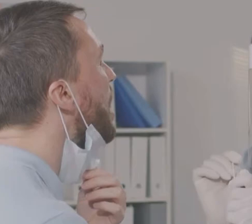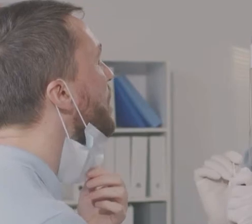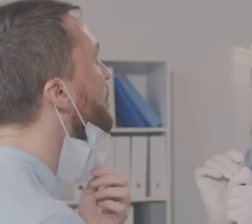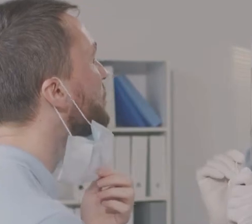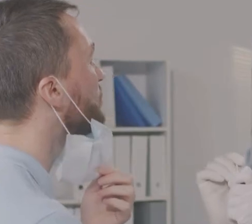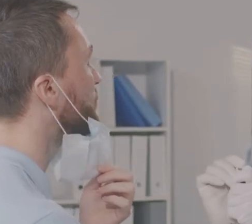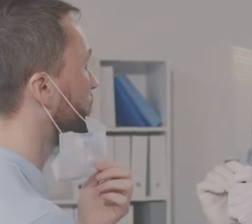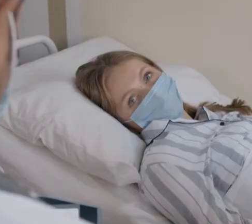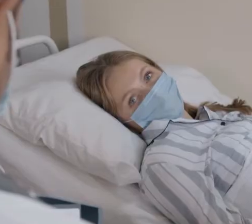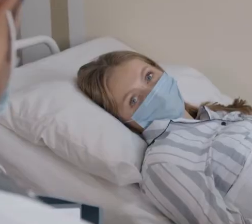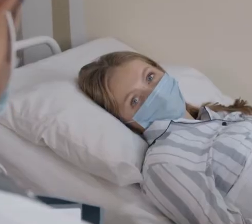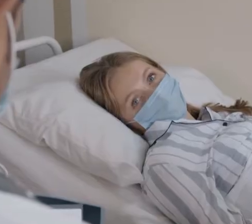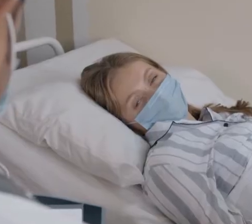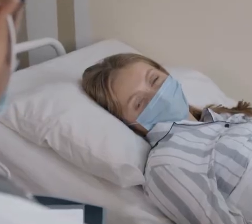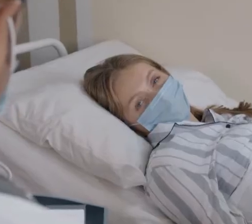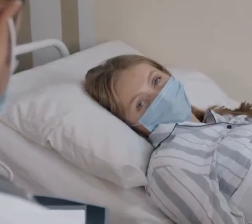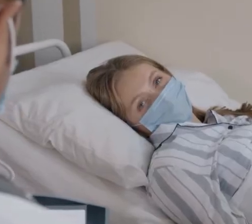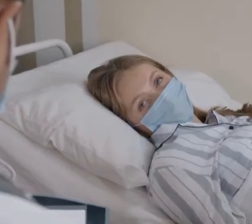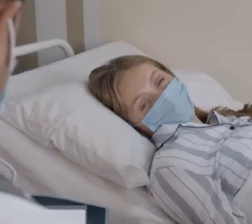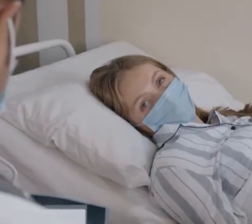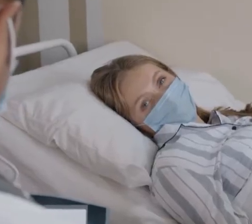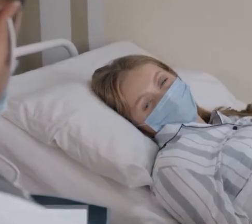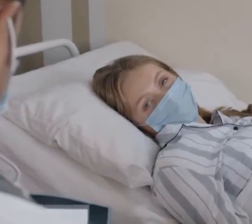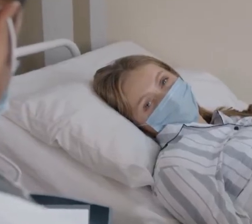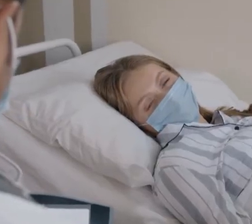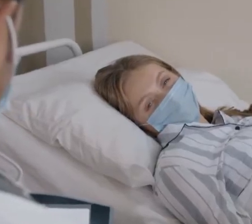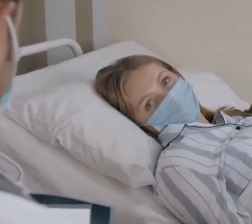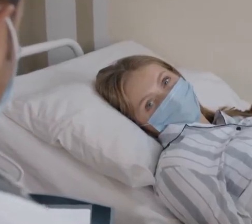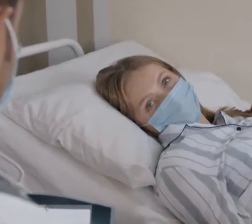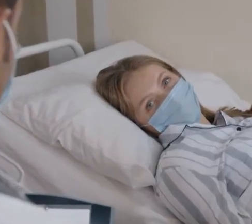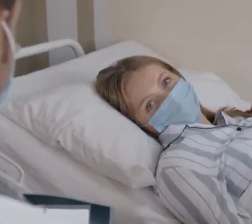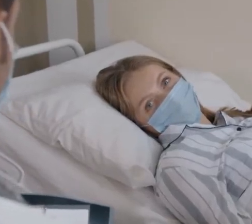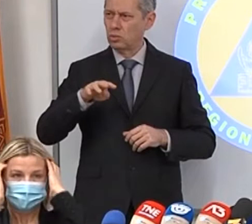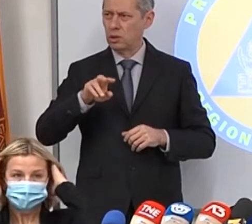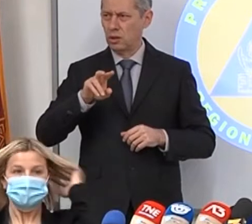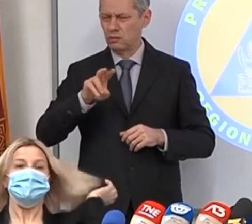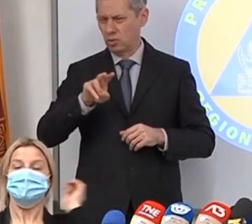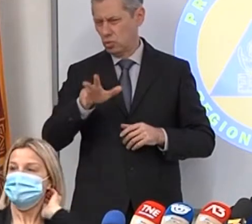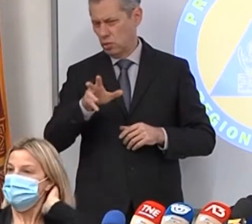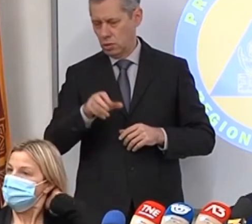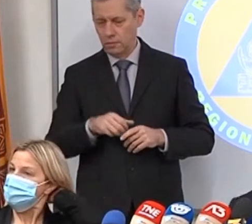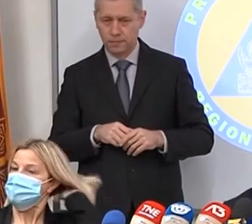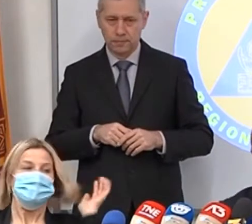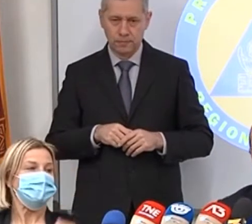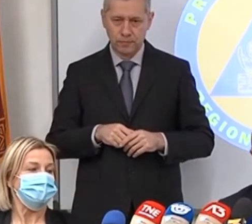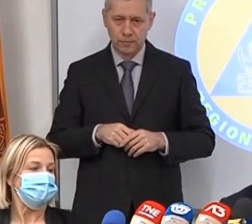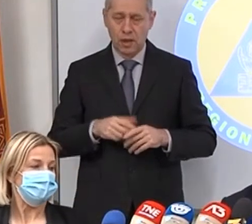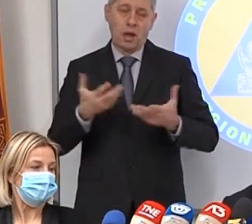via teorica di area non critica. E anche l'incidenza sta precipitando. Sostanzialmente